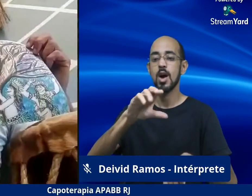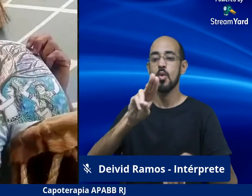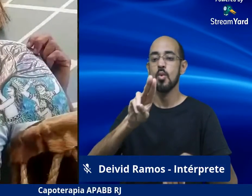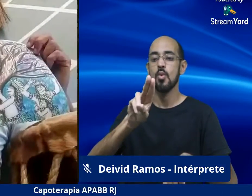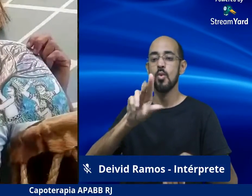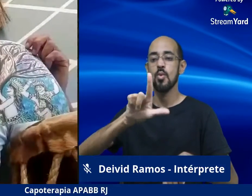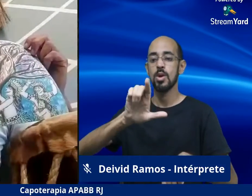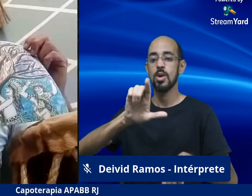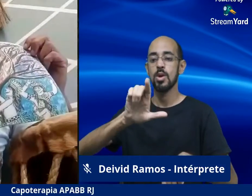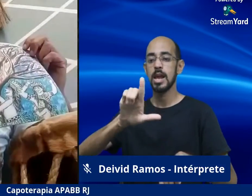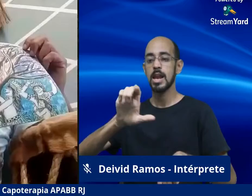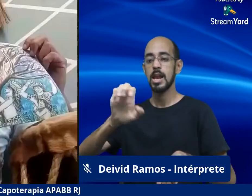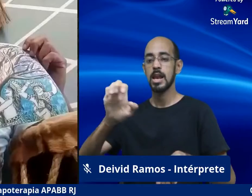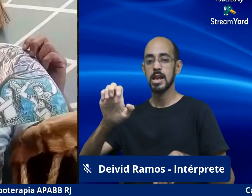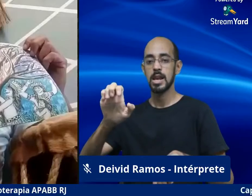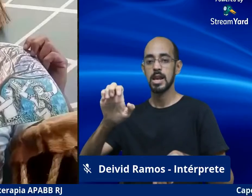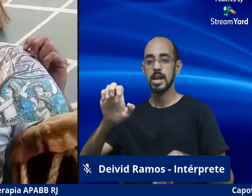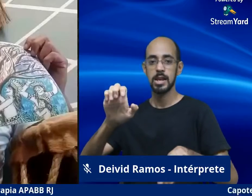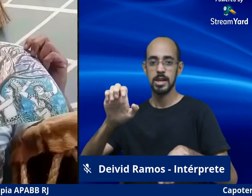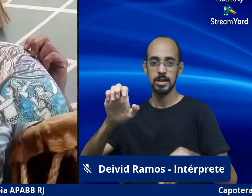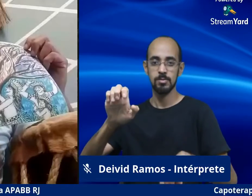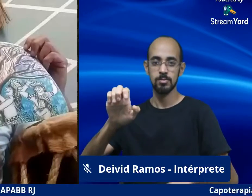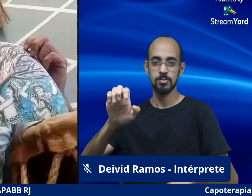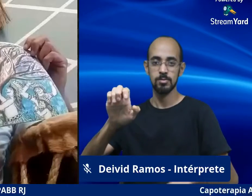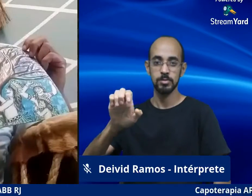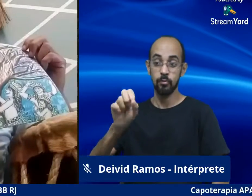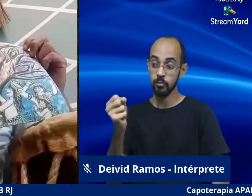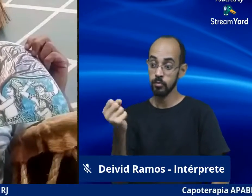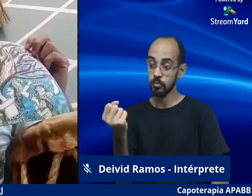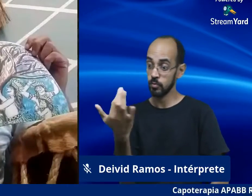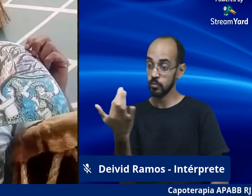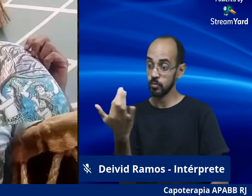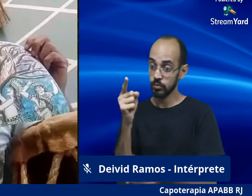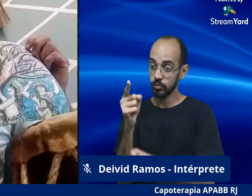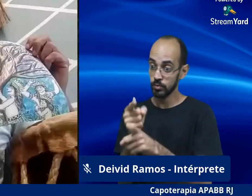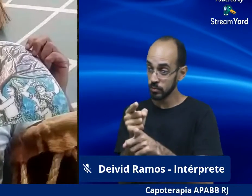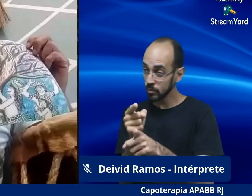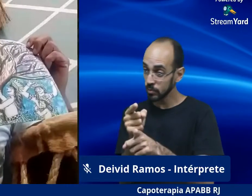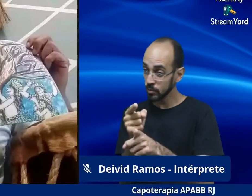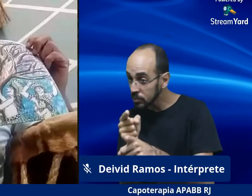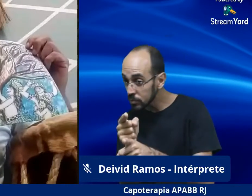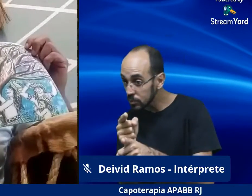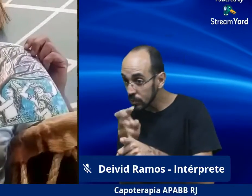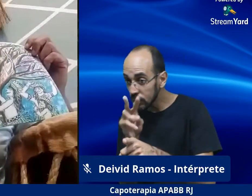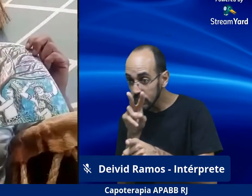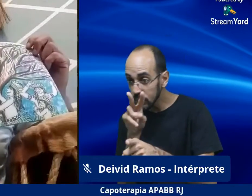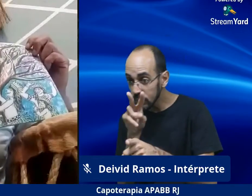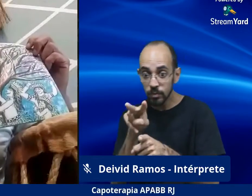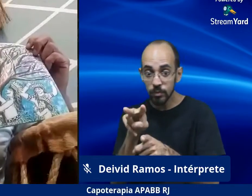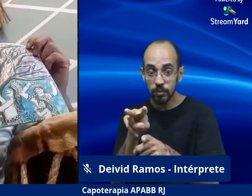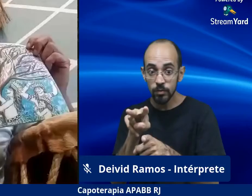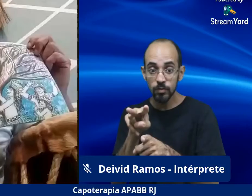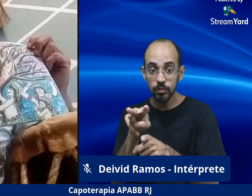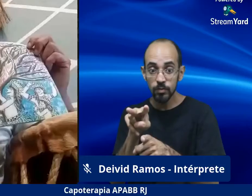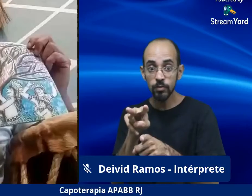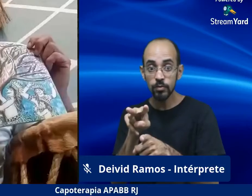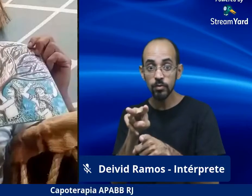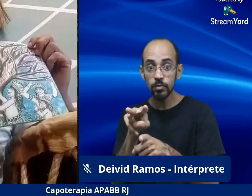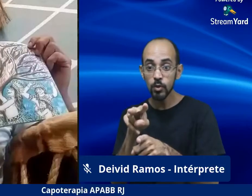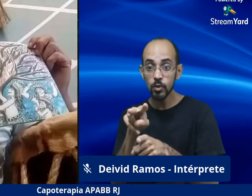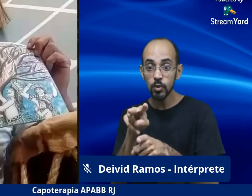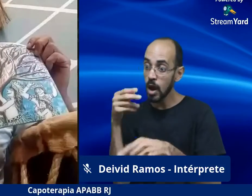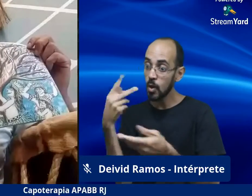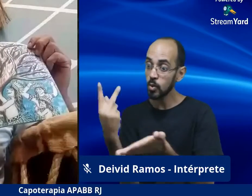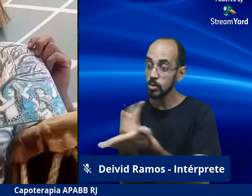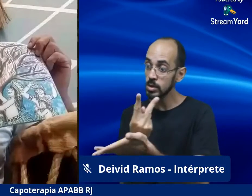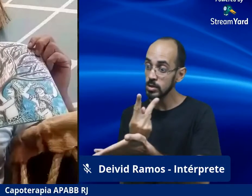né, quando chegou e viu que eles tinham, né, sido submetidos a uma invasão, e